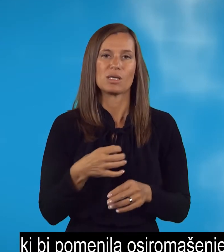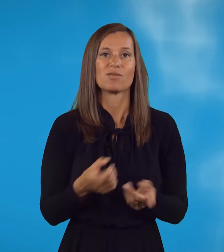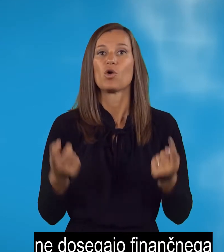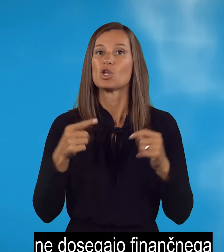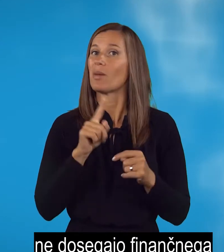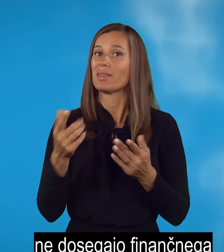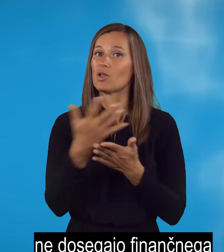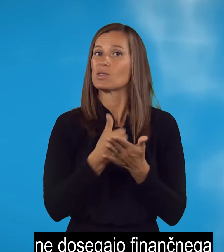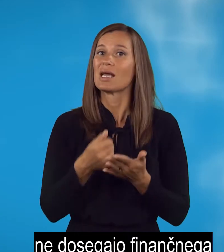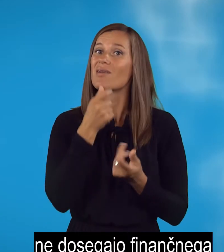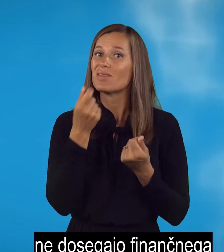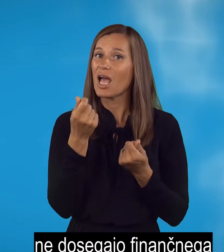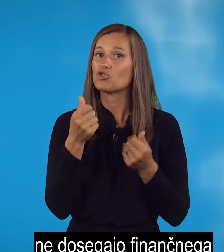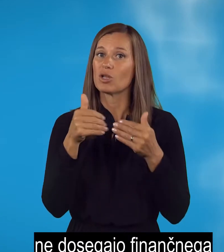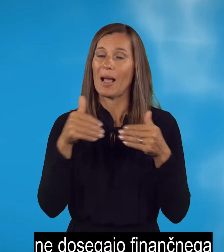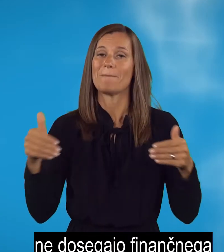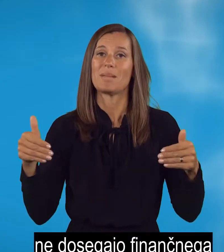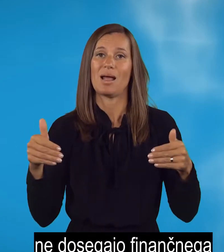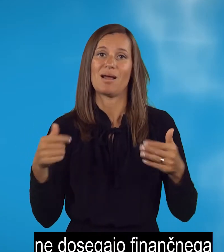oziroma ne dosegajo finančnega praga vrednosti.